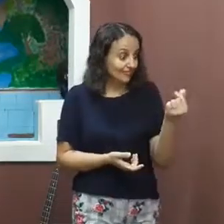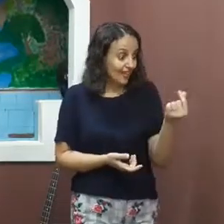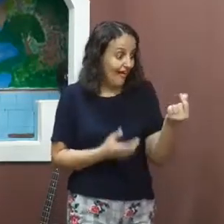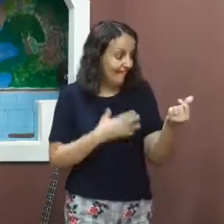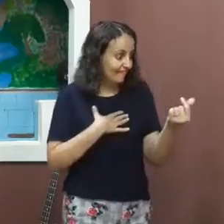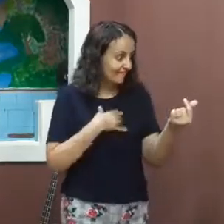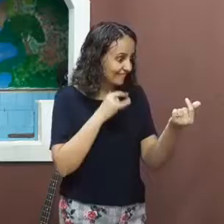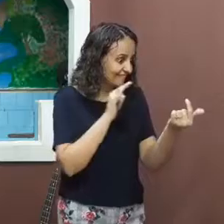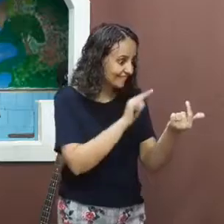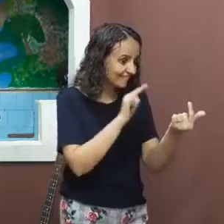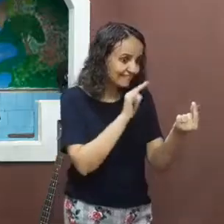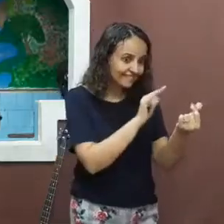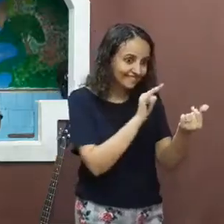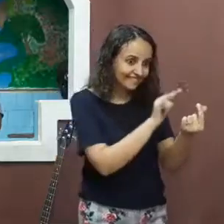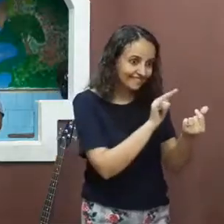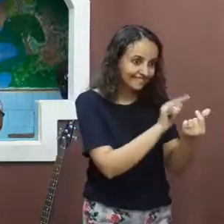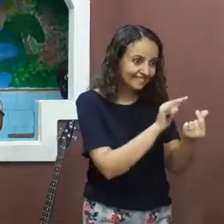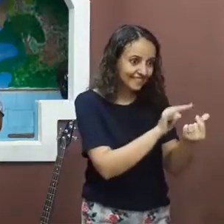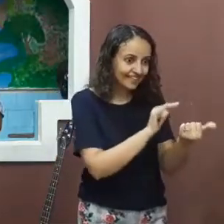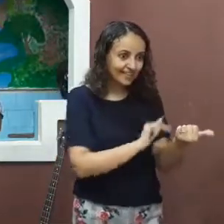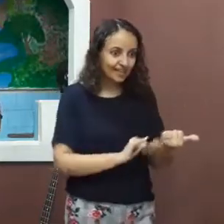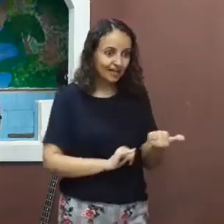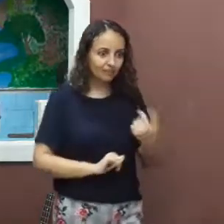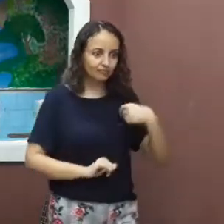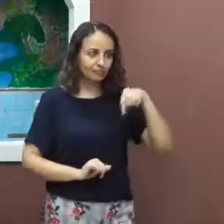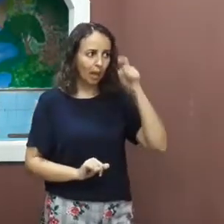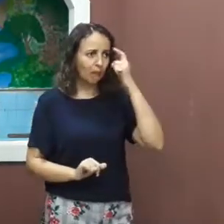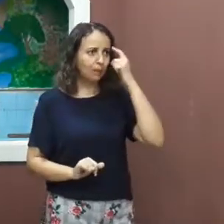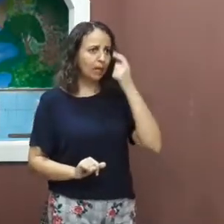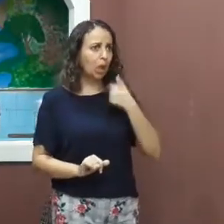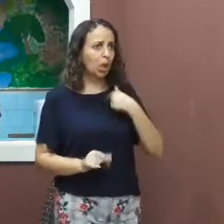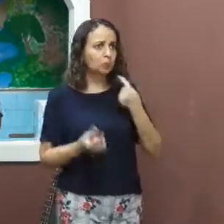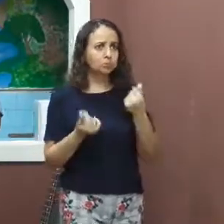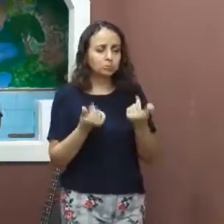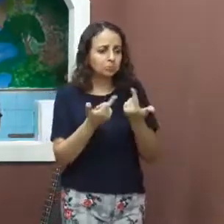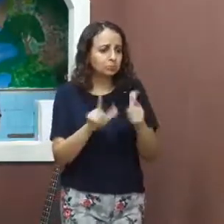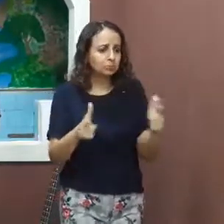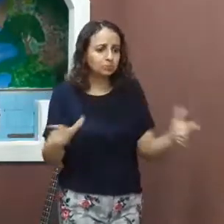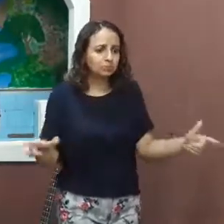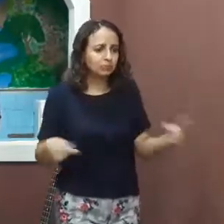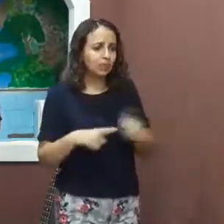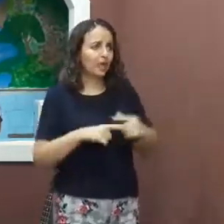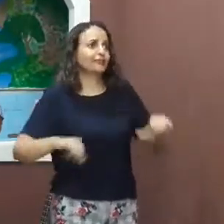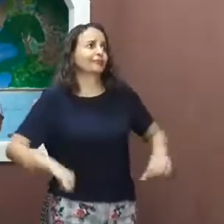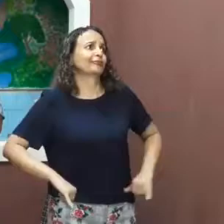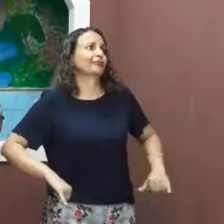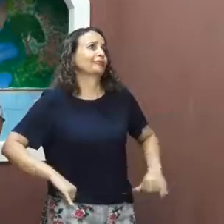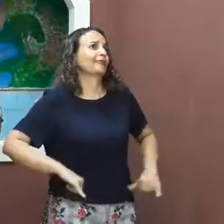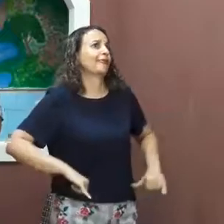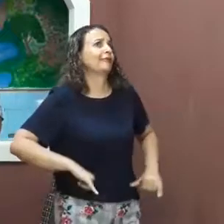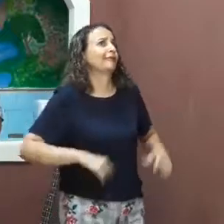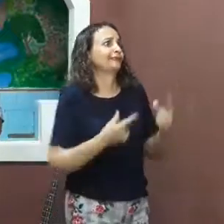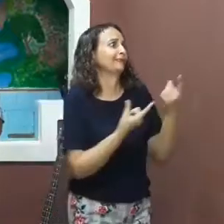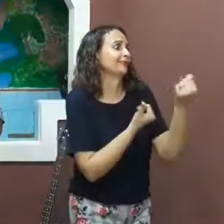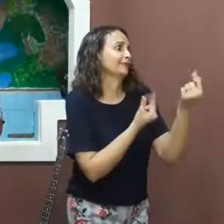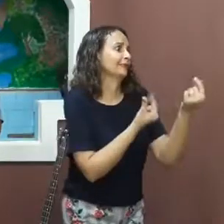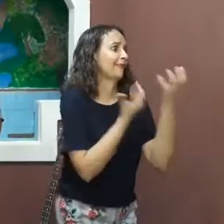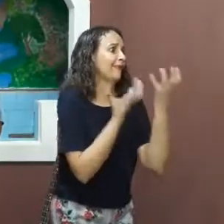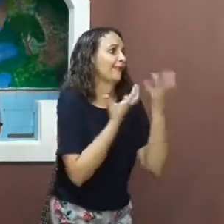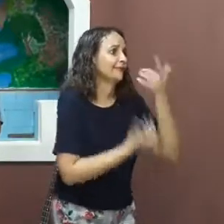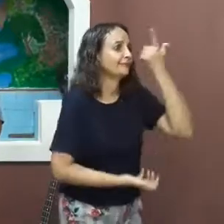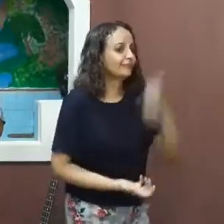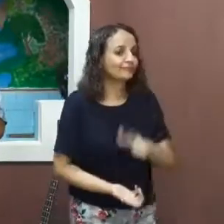dinheiro, mas altamente, pastor, eu não tenho dinheiro. Ele sofre mesmo, porque é apegado ao dinheiro e não tem dinheiro.